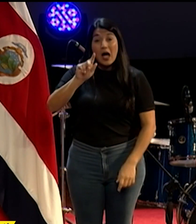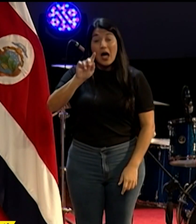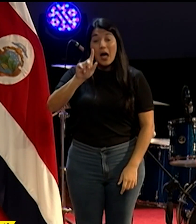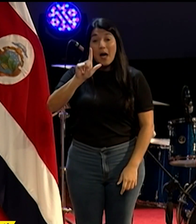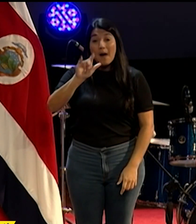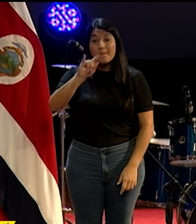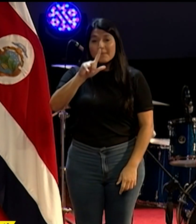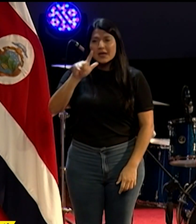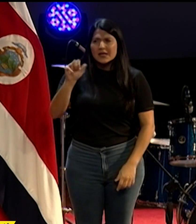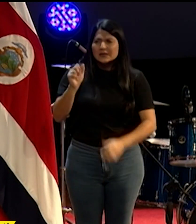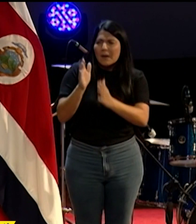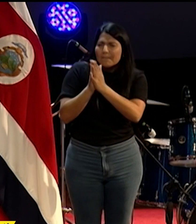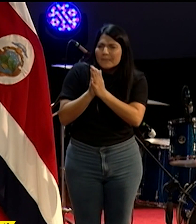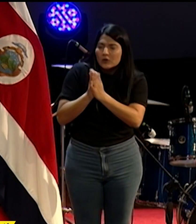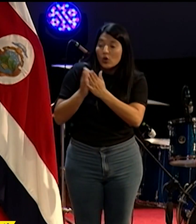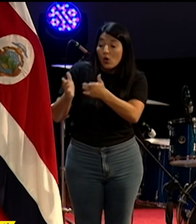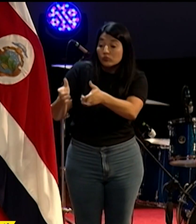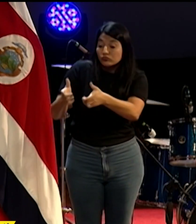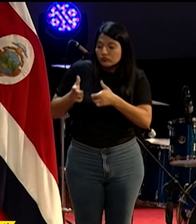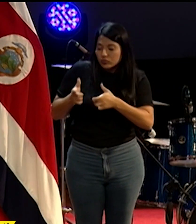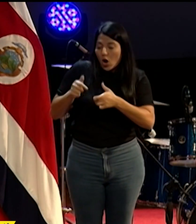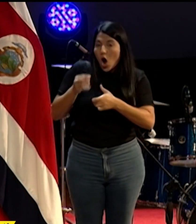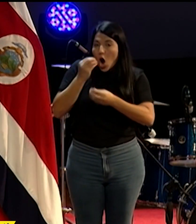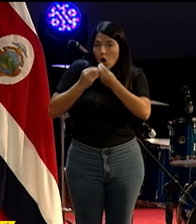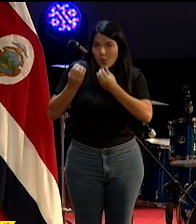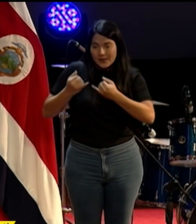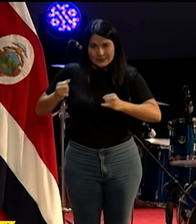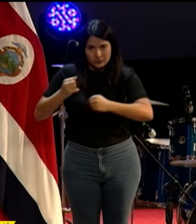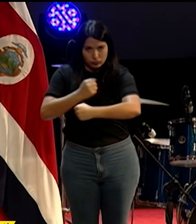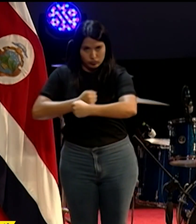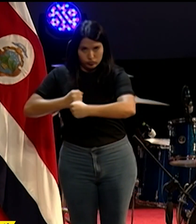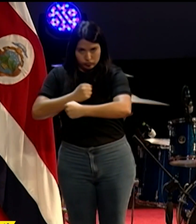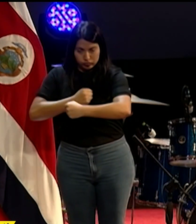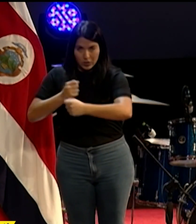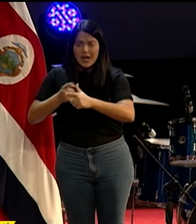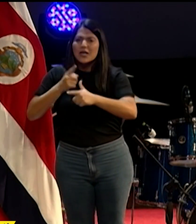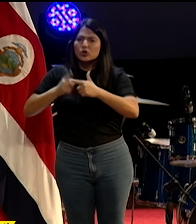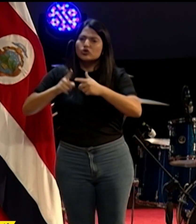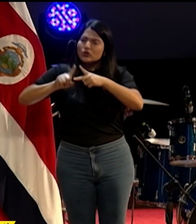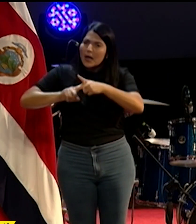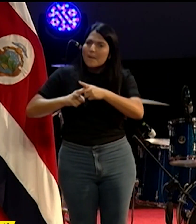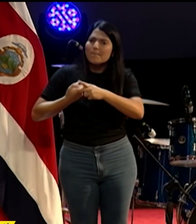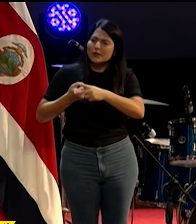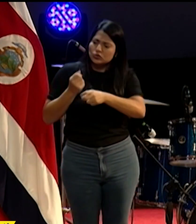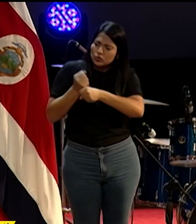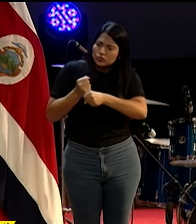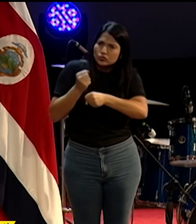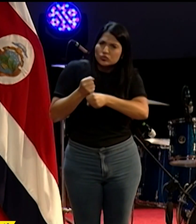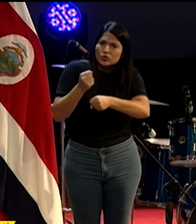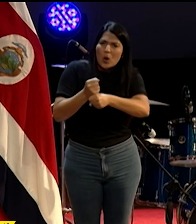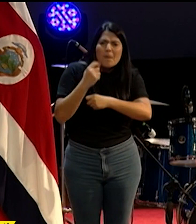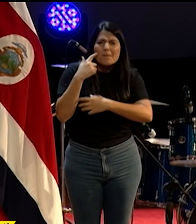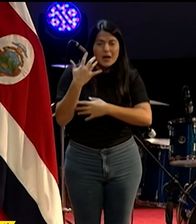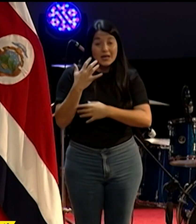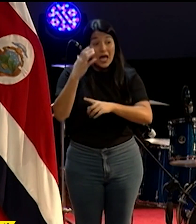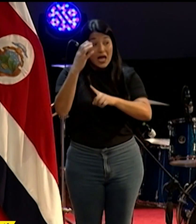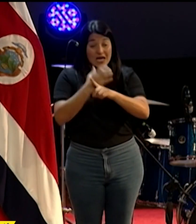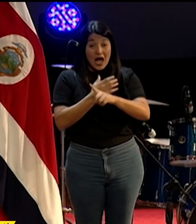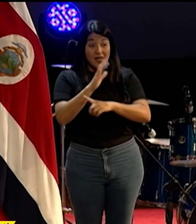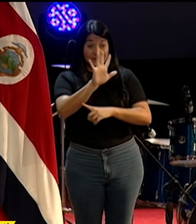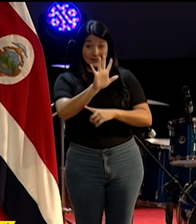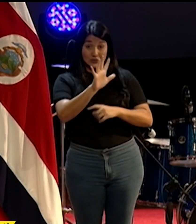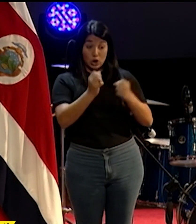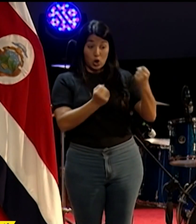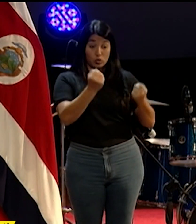se les entreguen raciones de alimentación cruda y se ha desarrollado un operativo para que cada 5 conductores se les comparte una